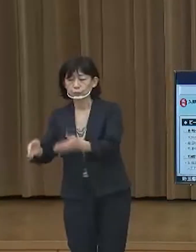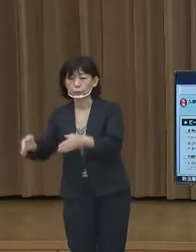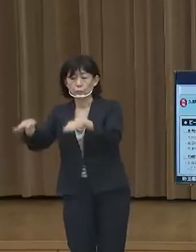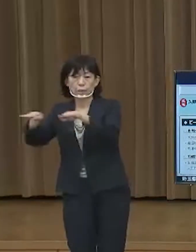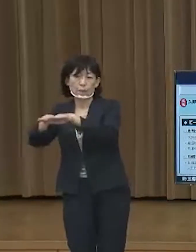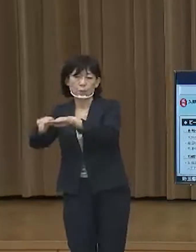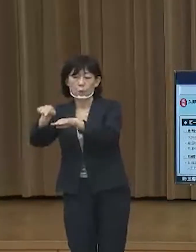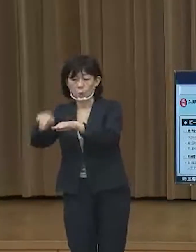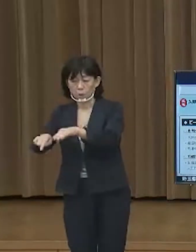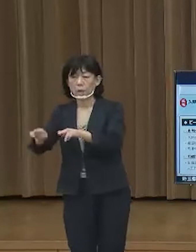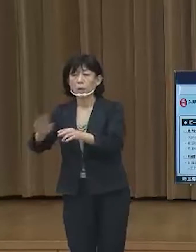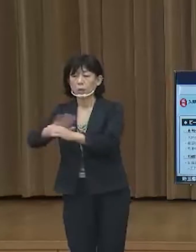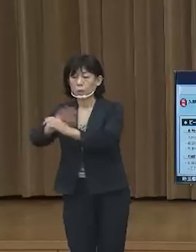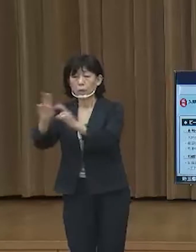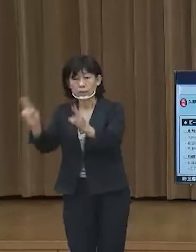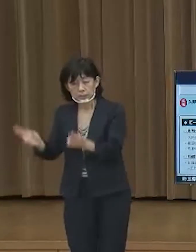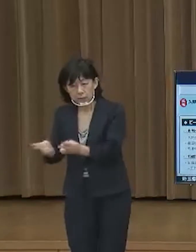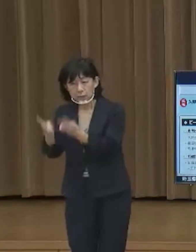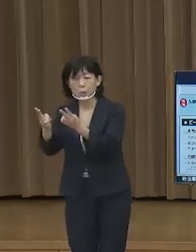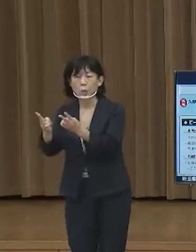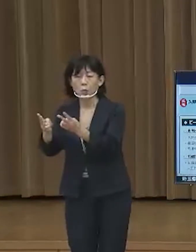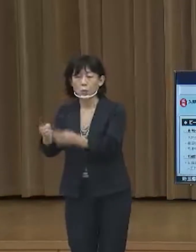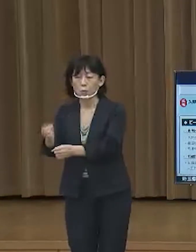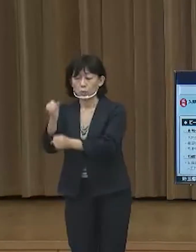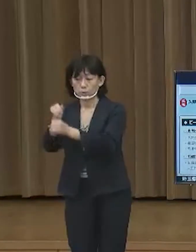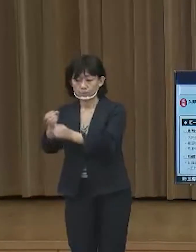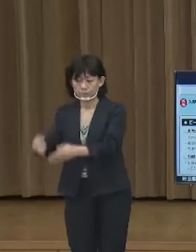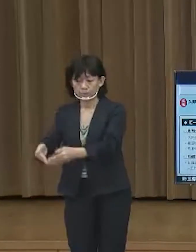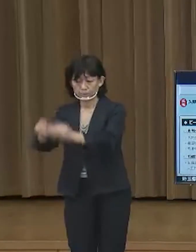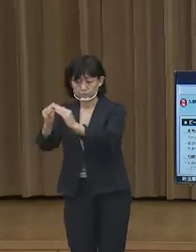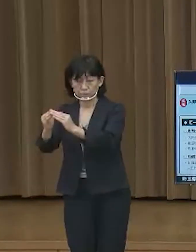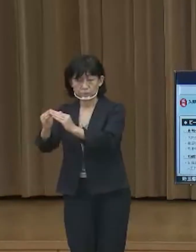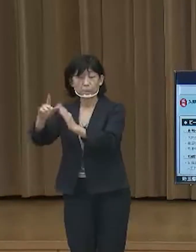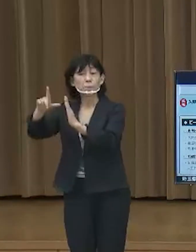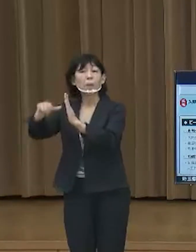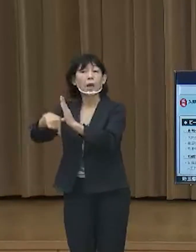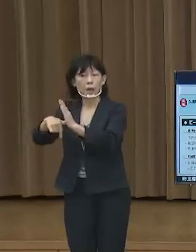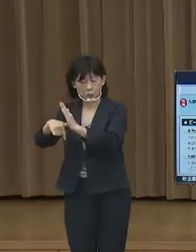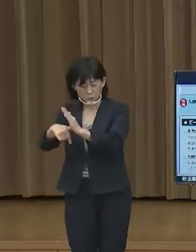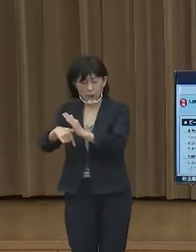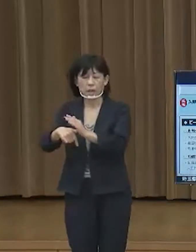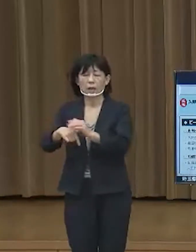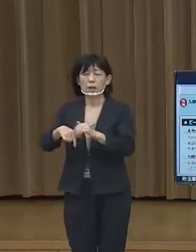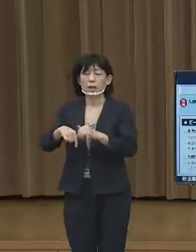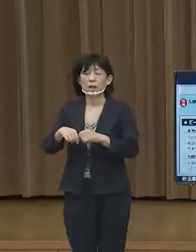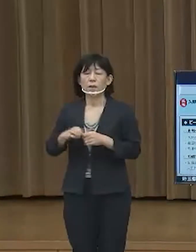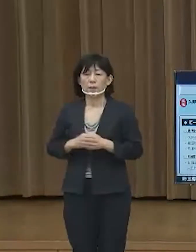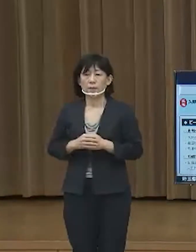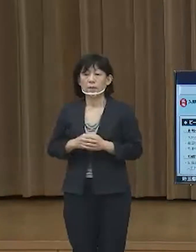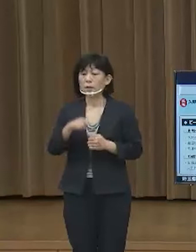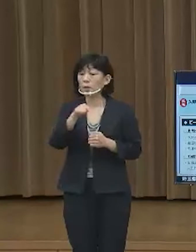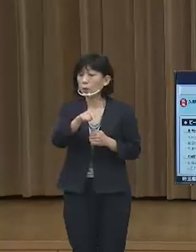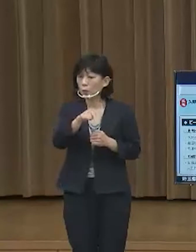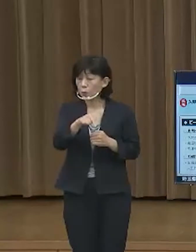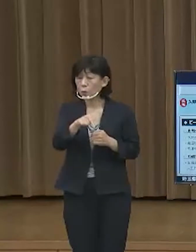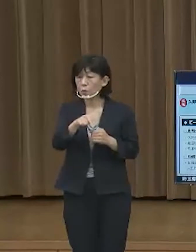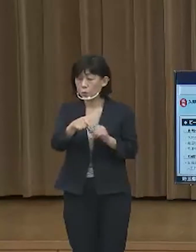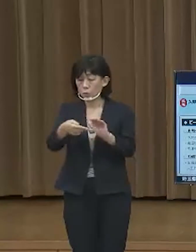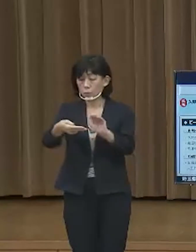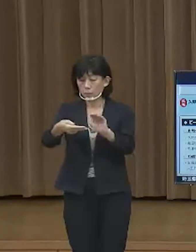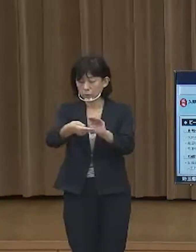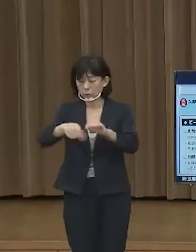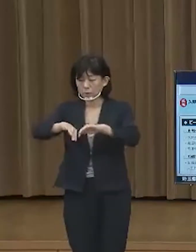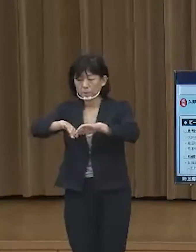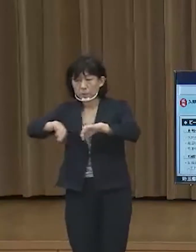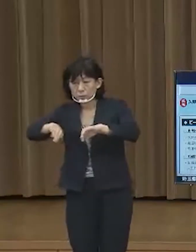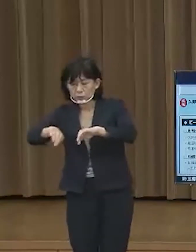医療施設を整備する場合には、既存病床と別枠で、既存病床とは別枠で新